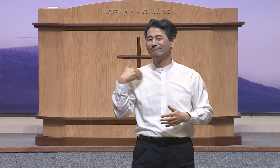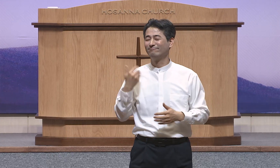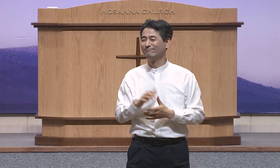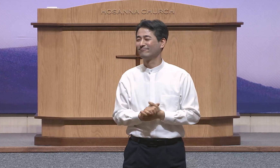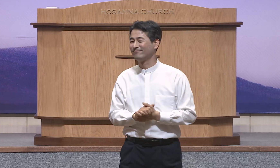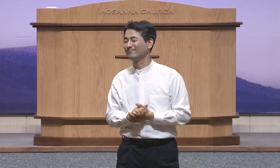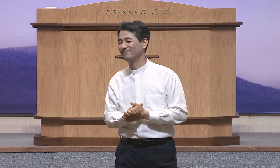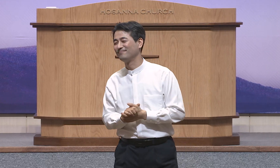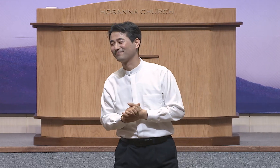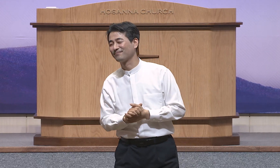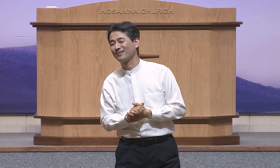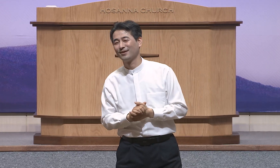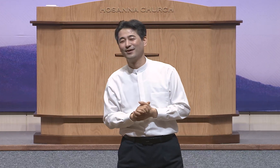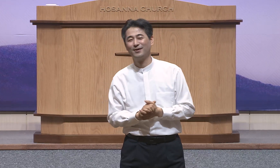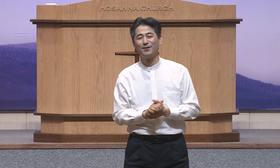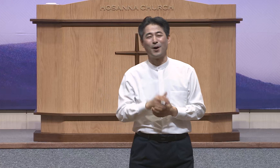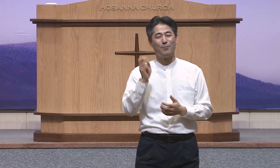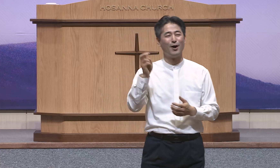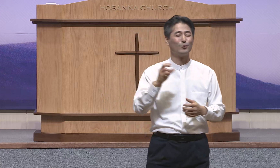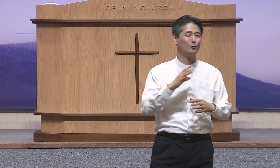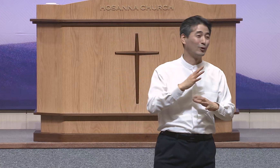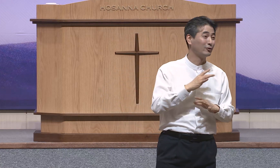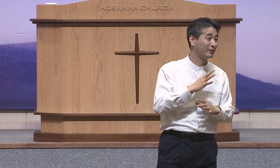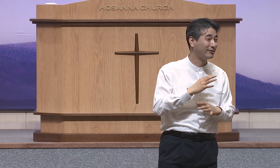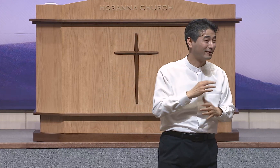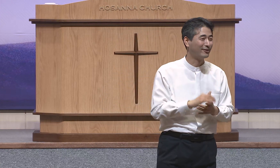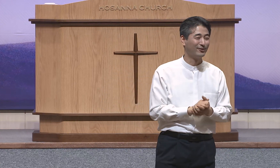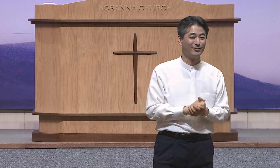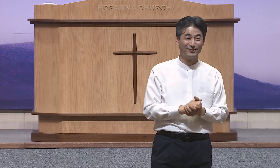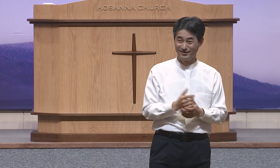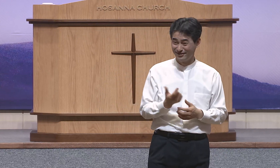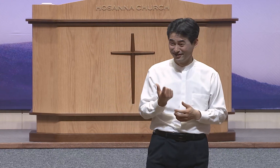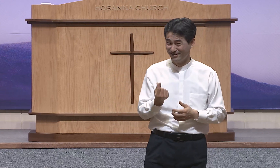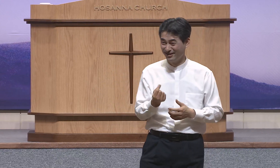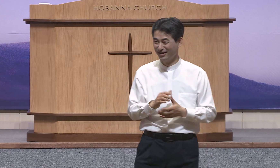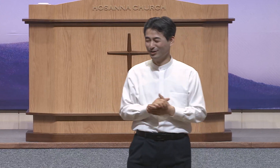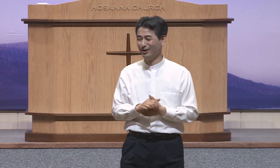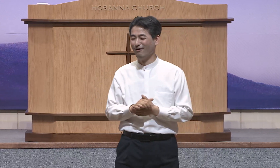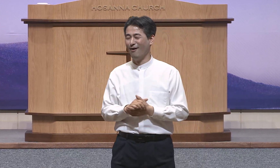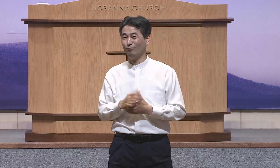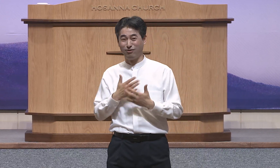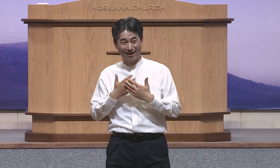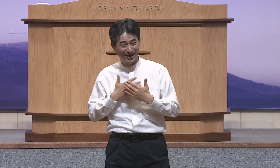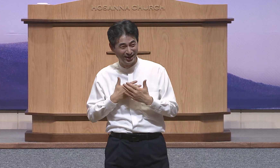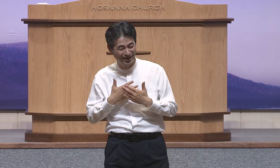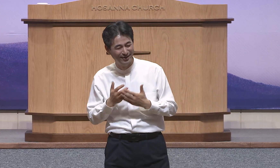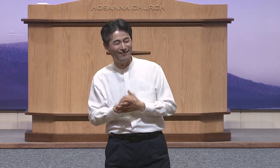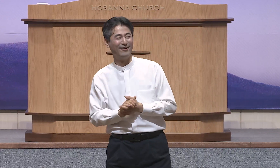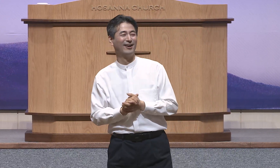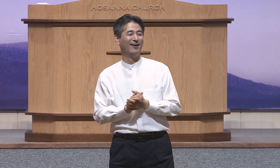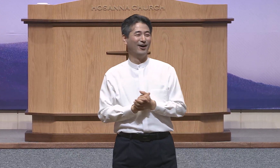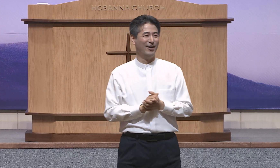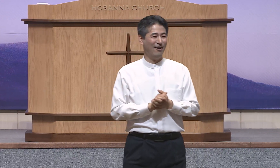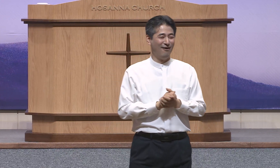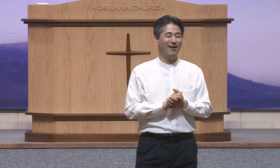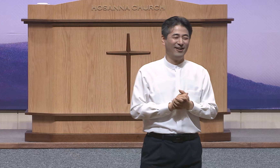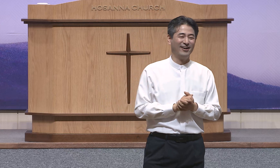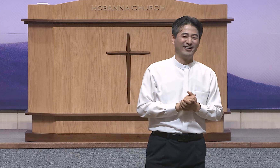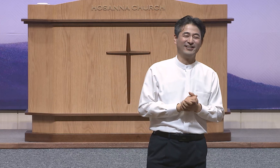언제 끝날지 사실은 알 수가 없습니다. 사실 여러분들도 코로나가 두렵고 불안한 시간들을